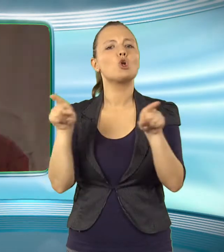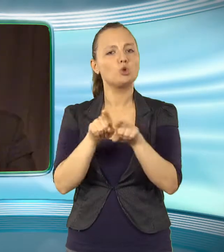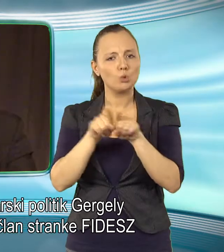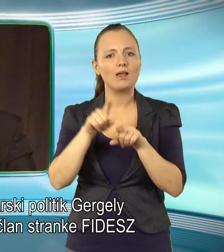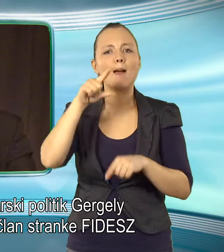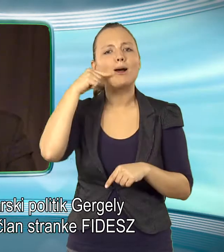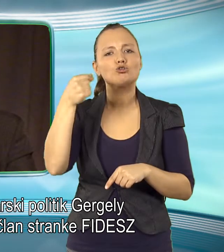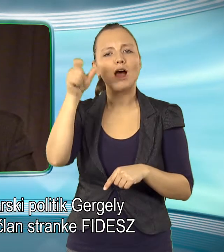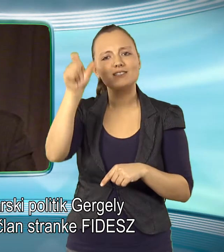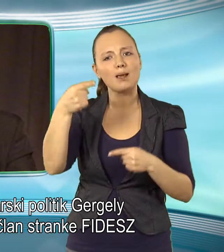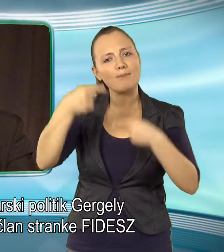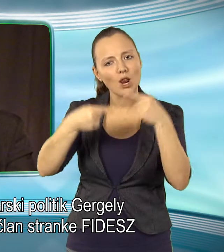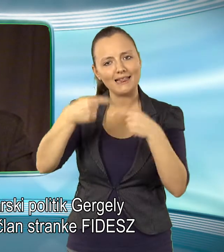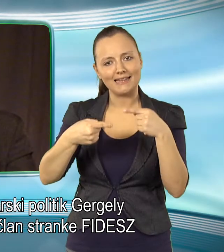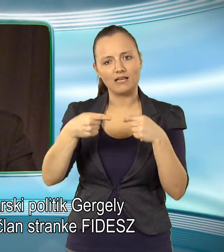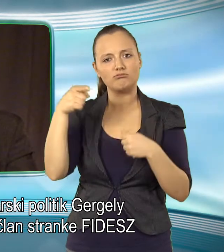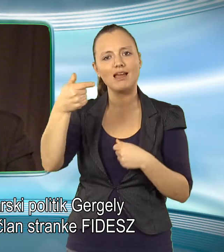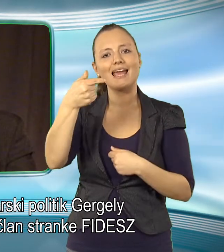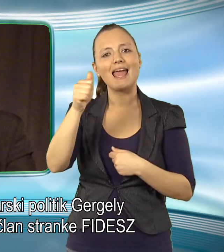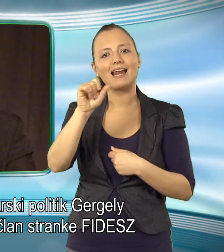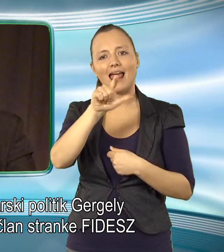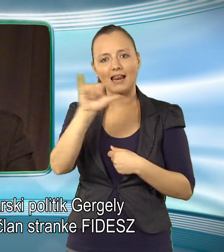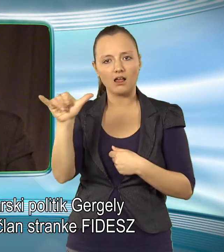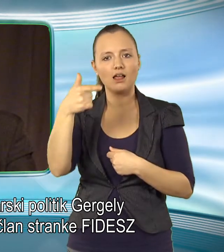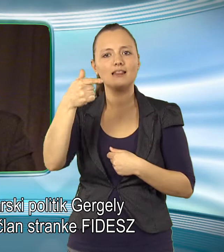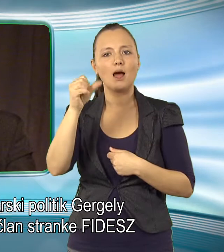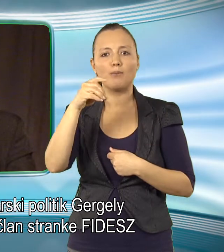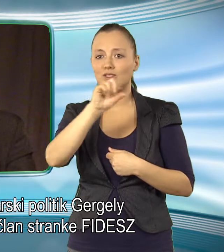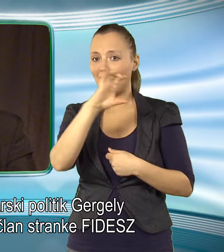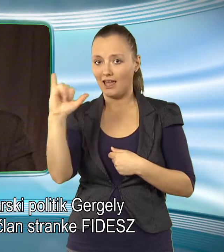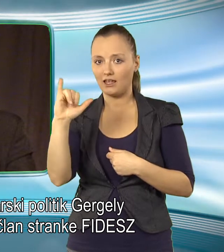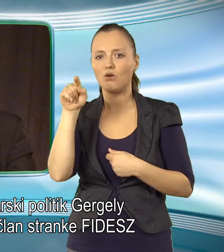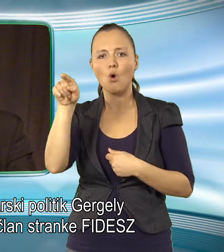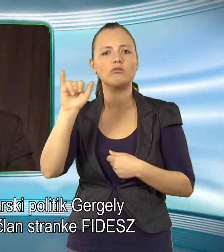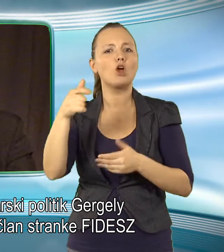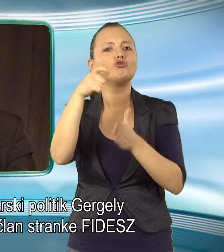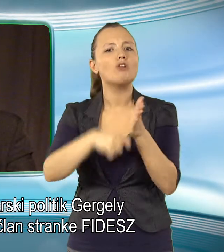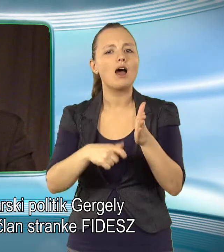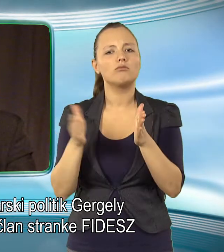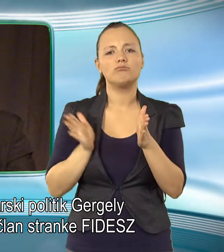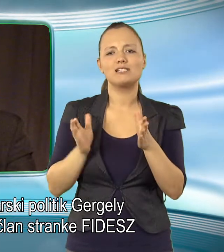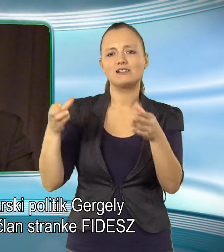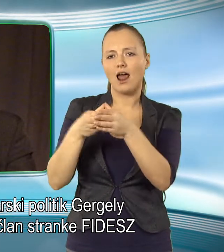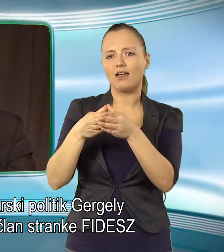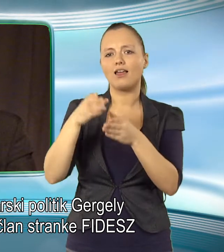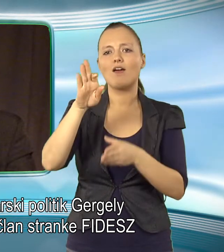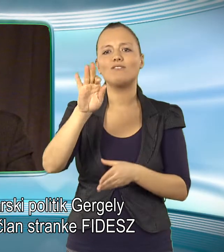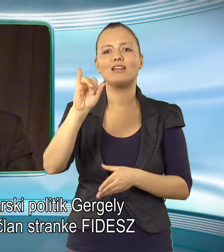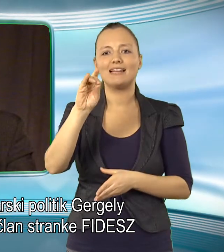Tudi madžarski politik Gergely Tapolcaj je član stranke Fidesz in član madžarskega parlamenta, kjer